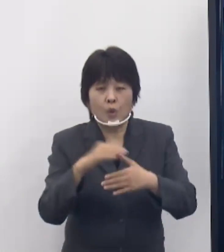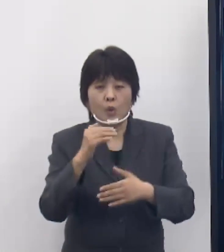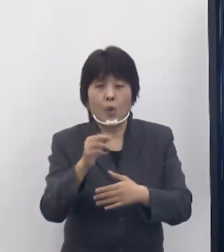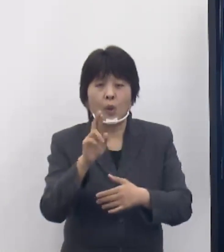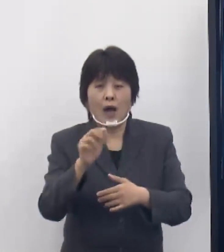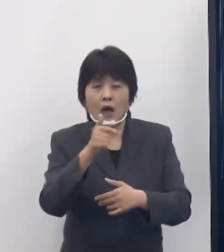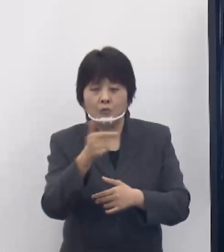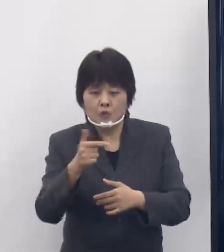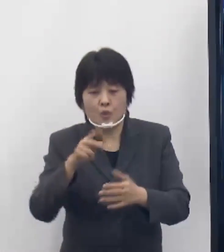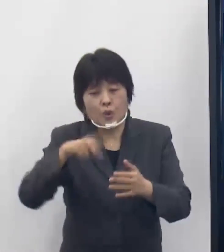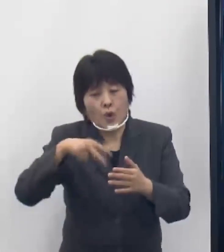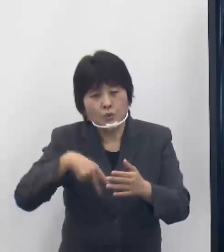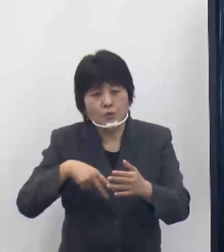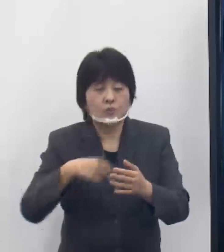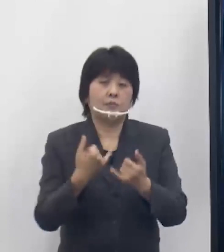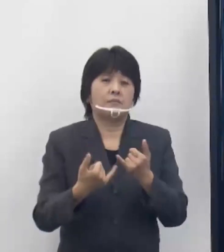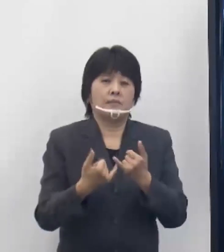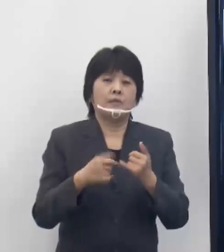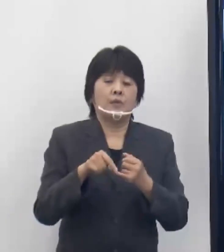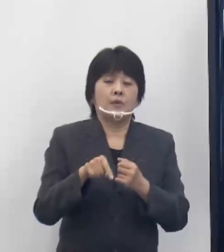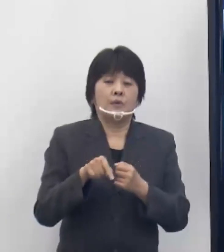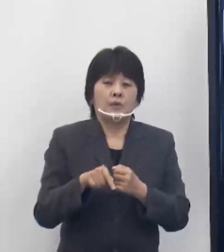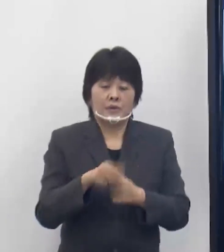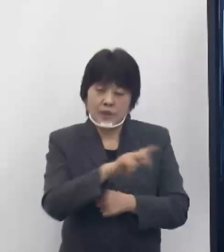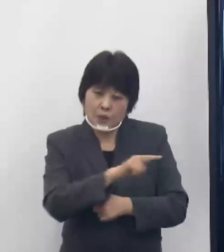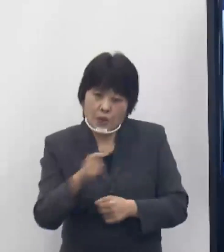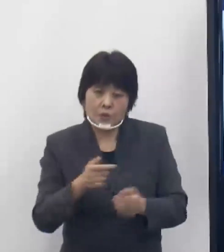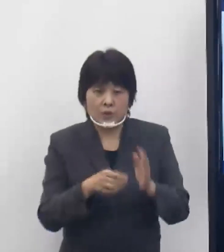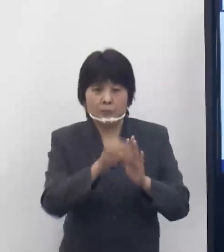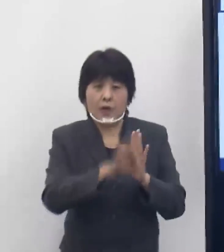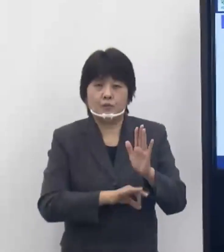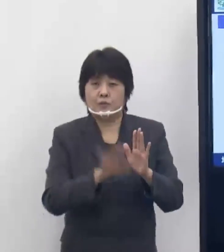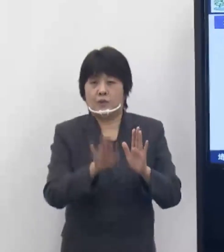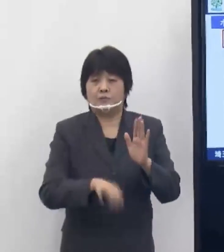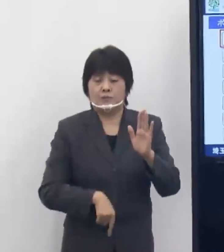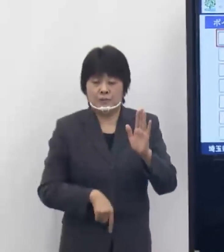読むなど、さまざまなメニューで